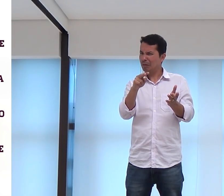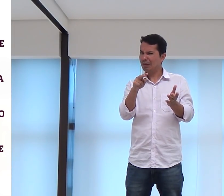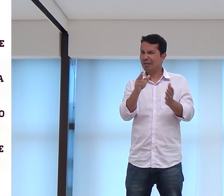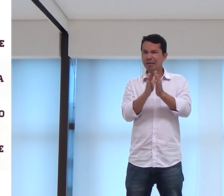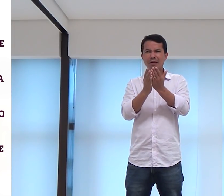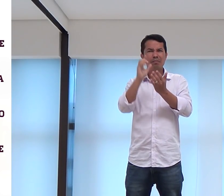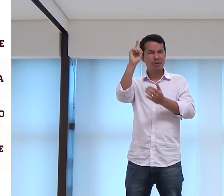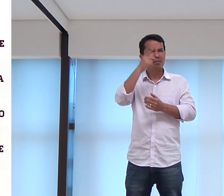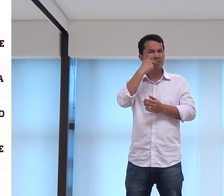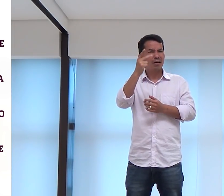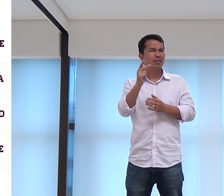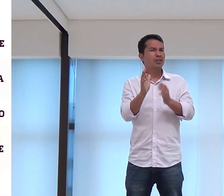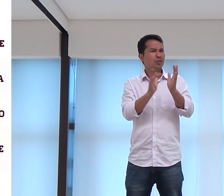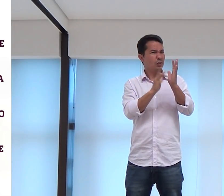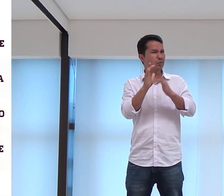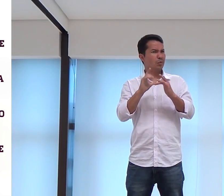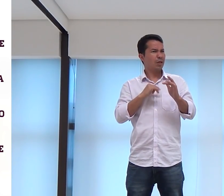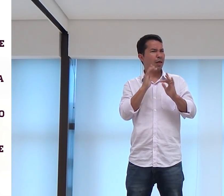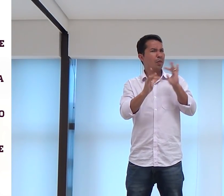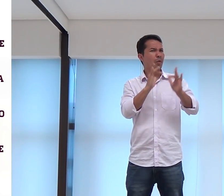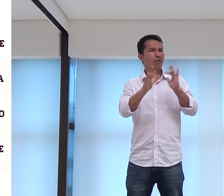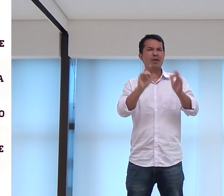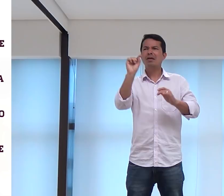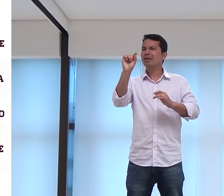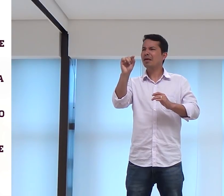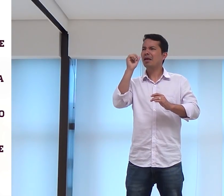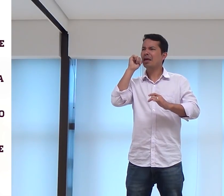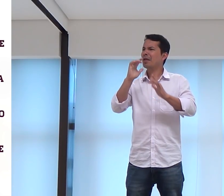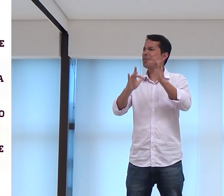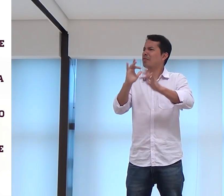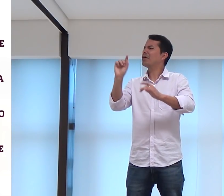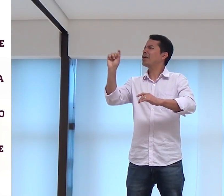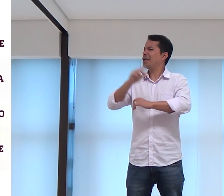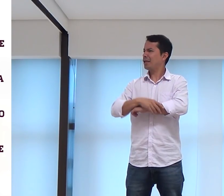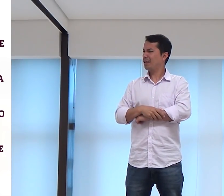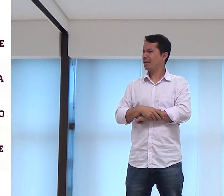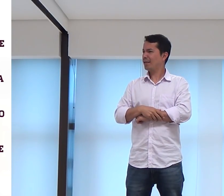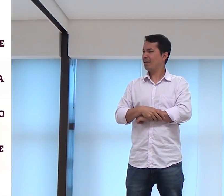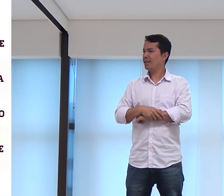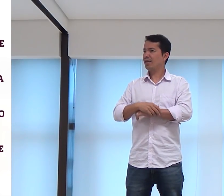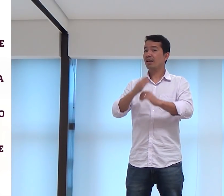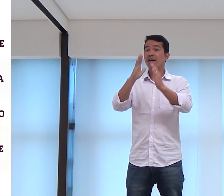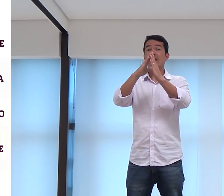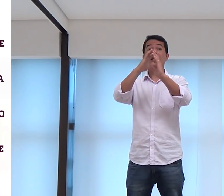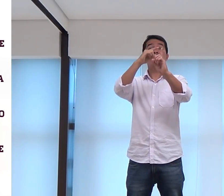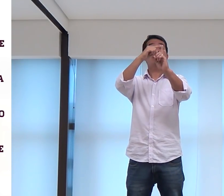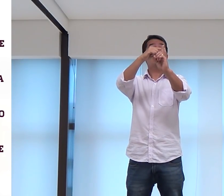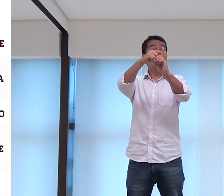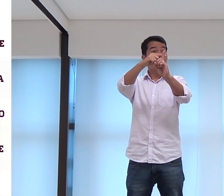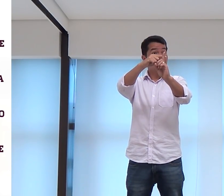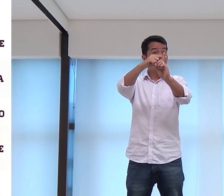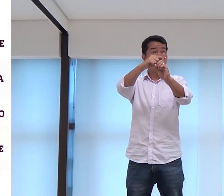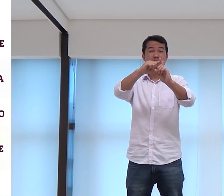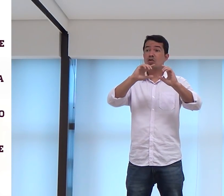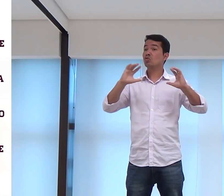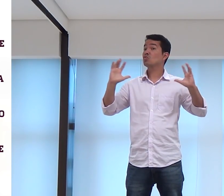Estranho, né? A Bíblia fala. Jesus tem uma noiva. Quem é a noiva? A igreja.